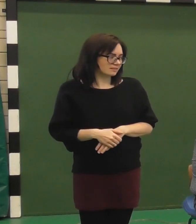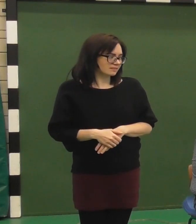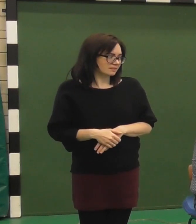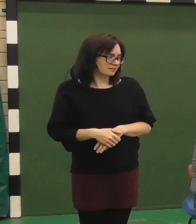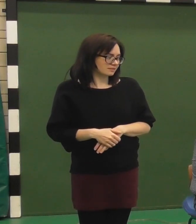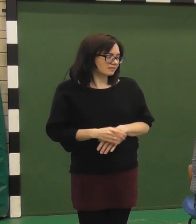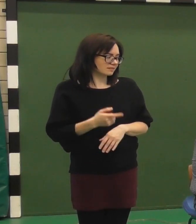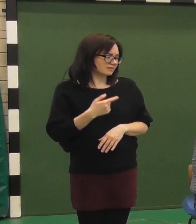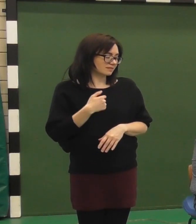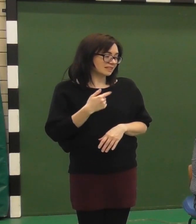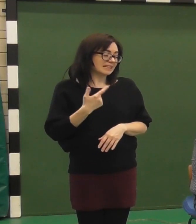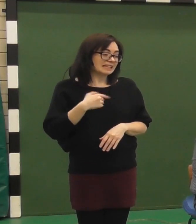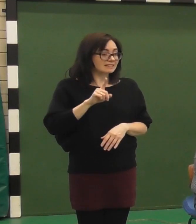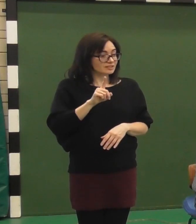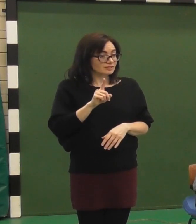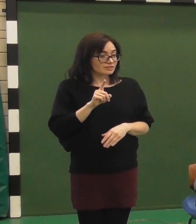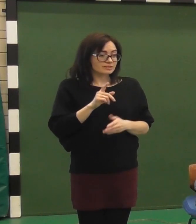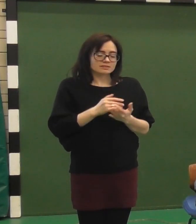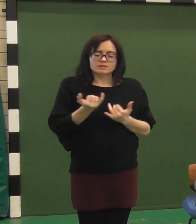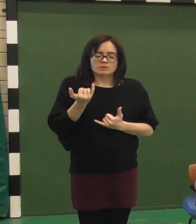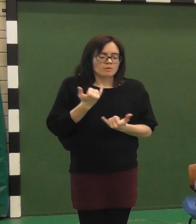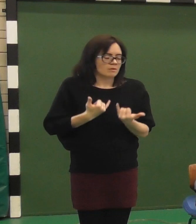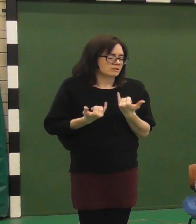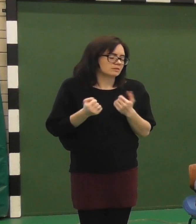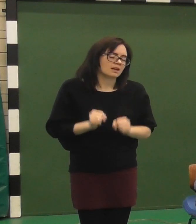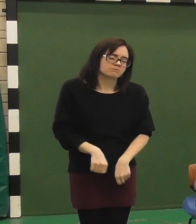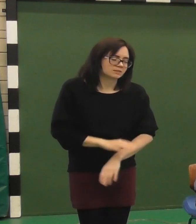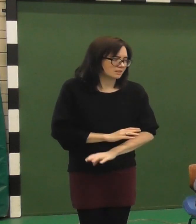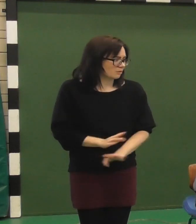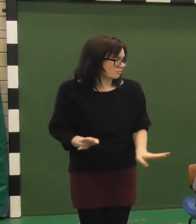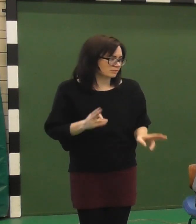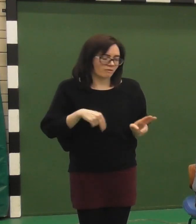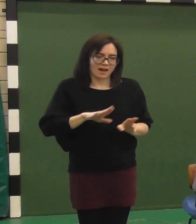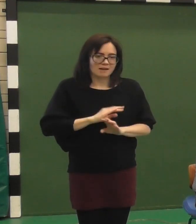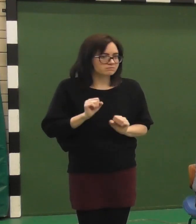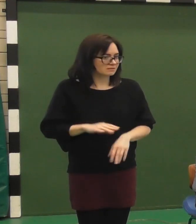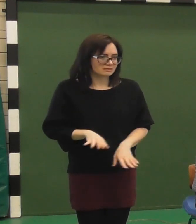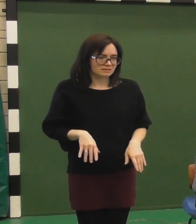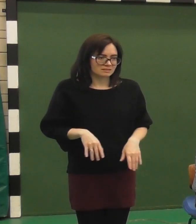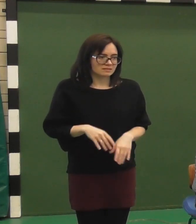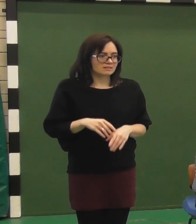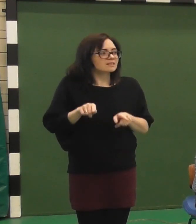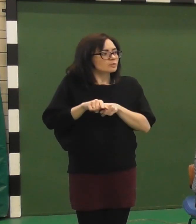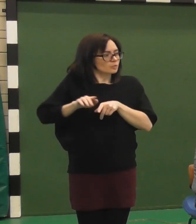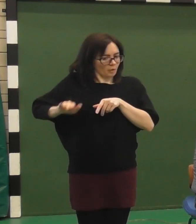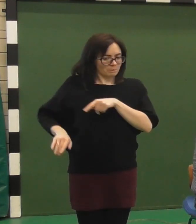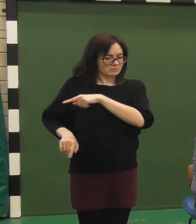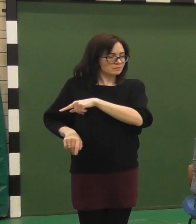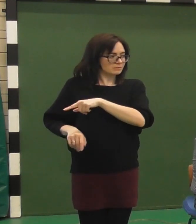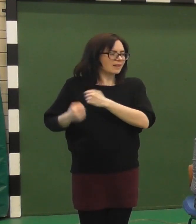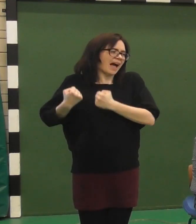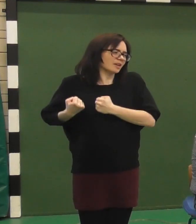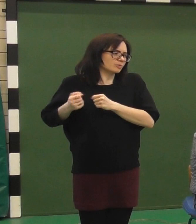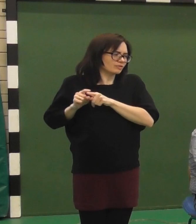Én is úgy volt, hogy én már nem bírom tovább menni. És akkor mondtam a húgomnak, aki erősebb